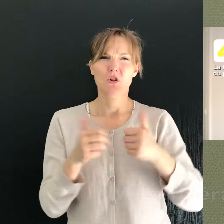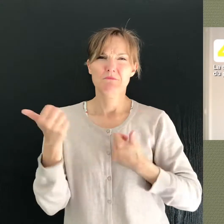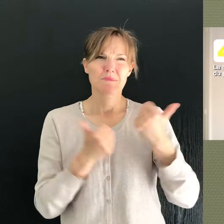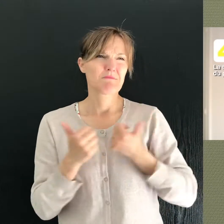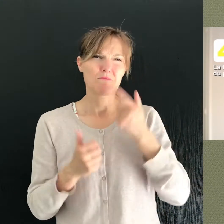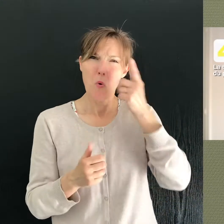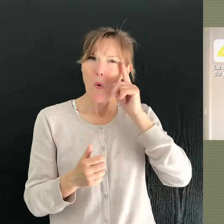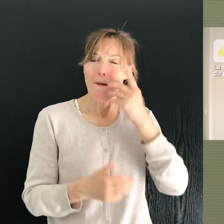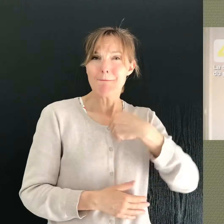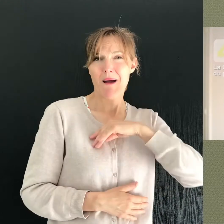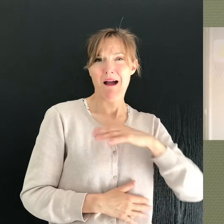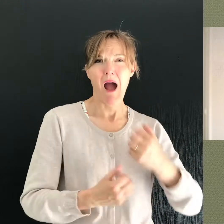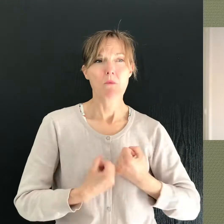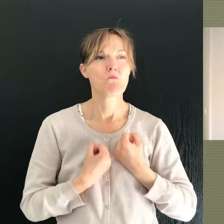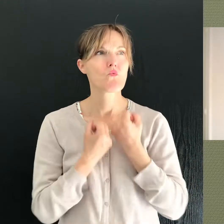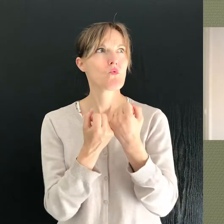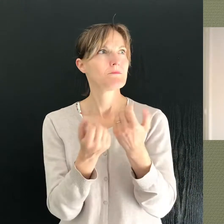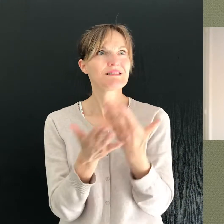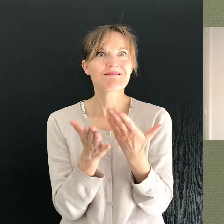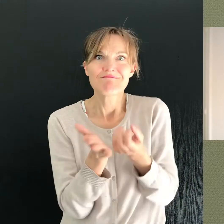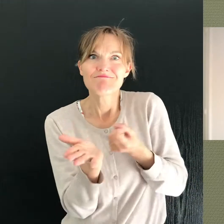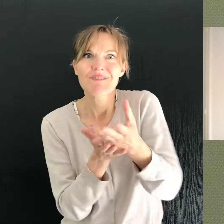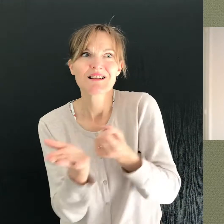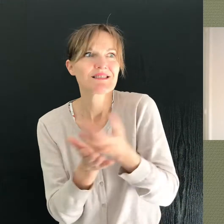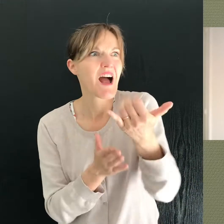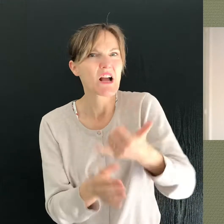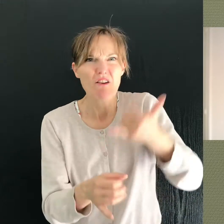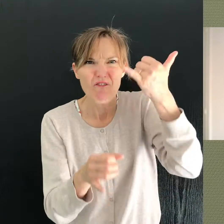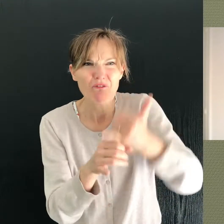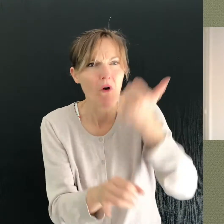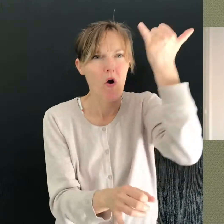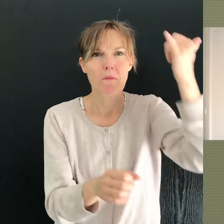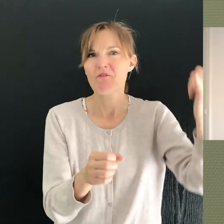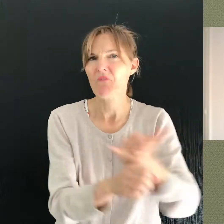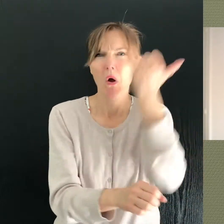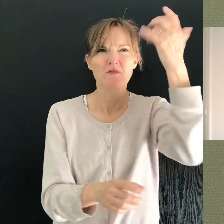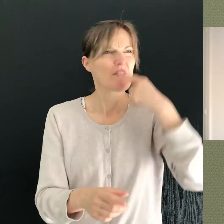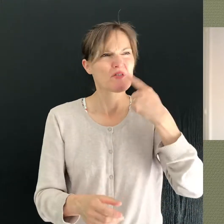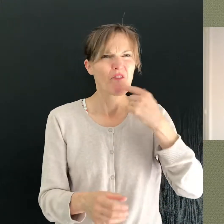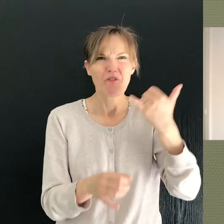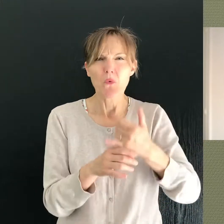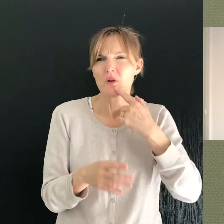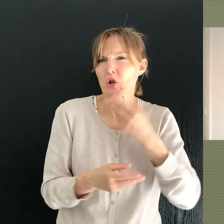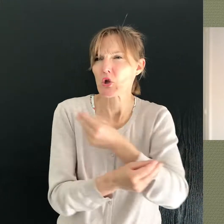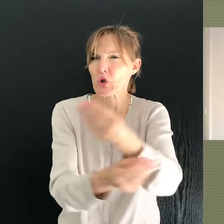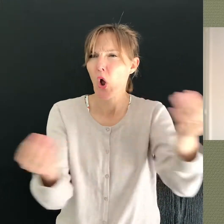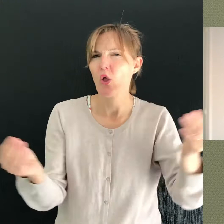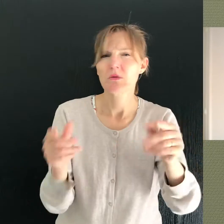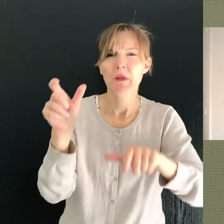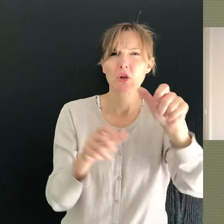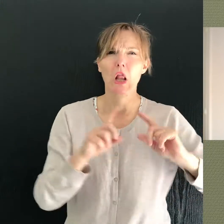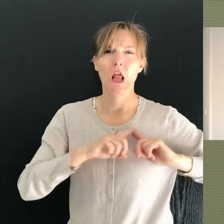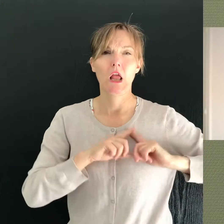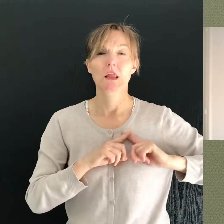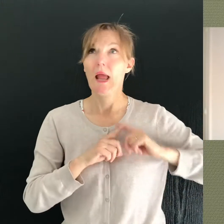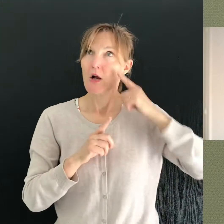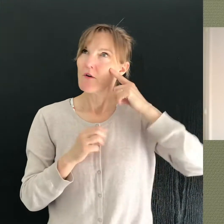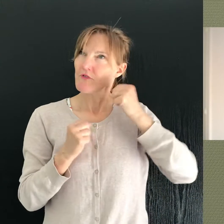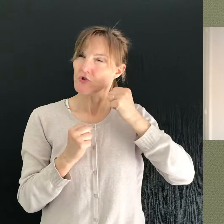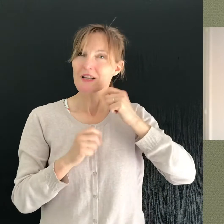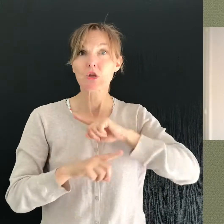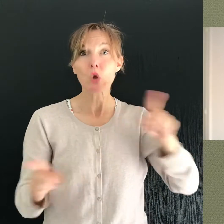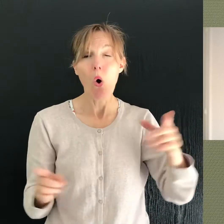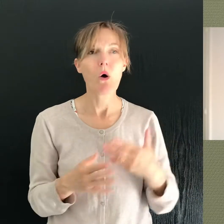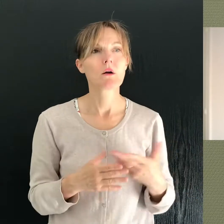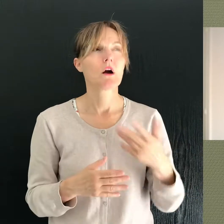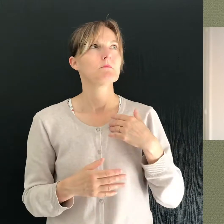message superficiel ne nous unit en rien. C'est une mascarade qui laisse croire aux chrétiens non affermis que nous sommes